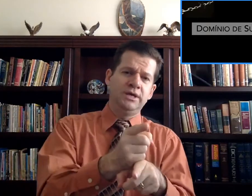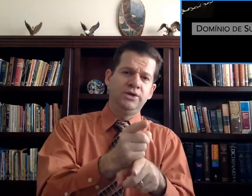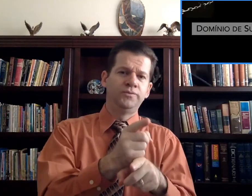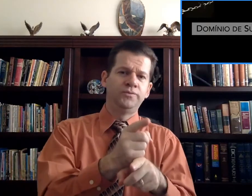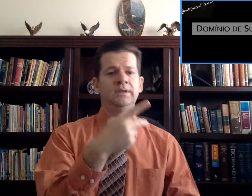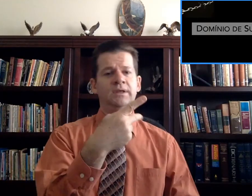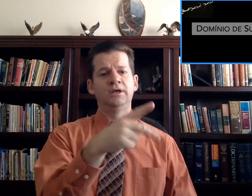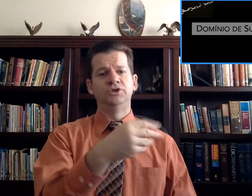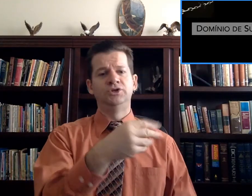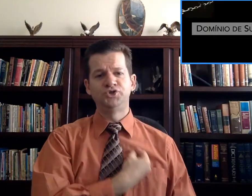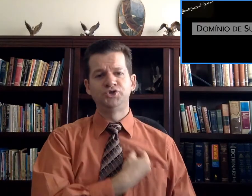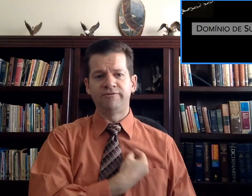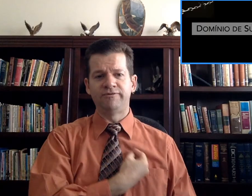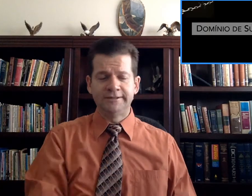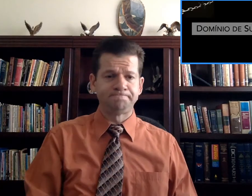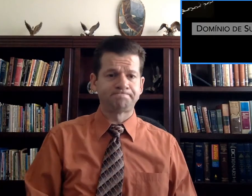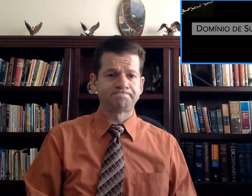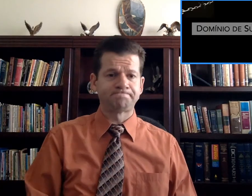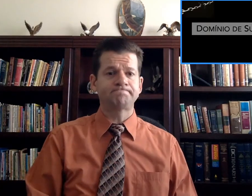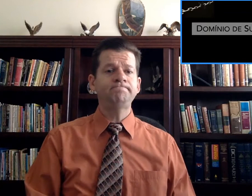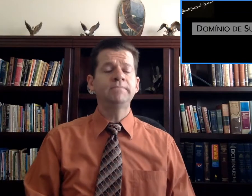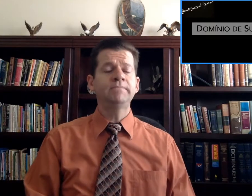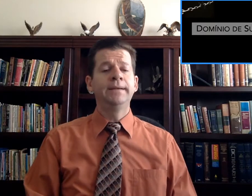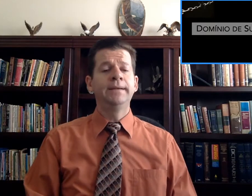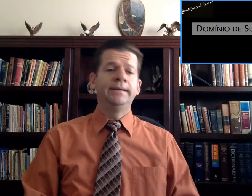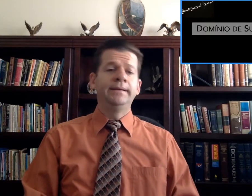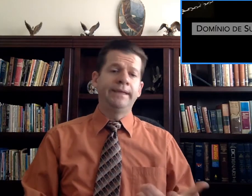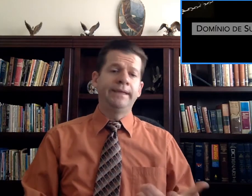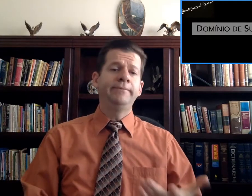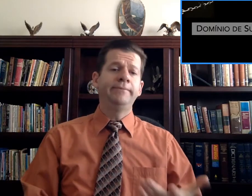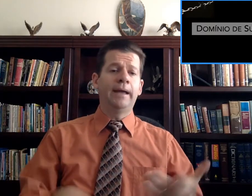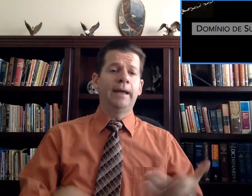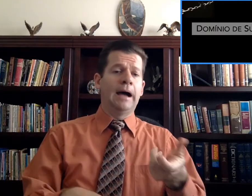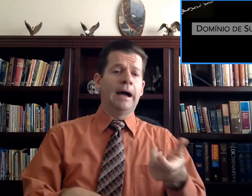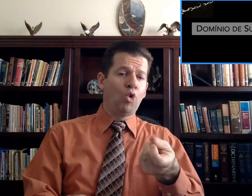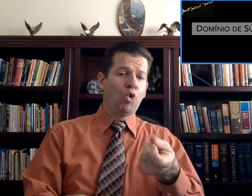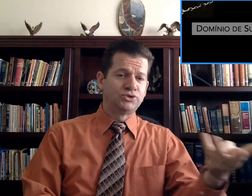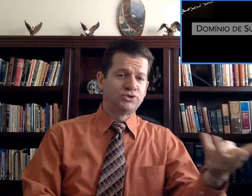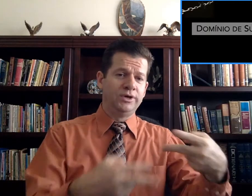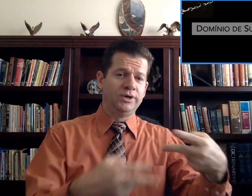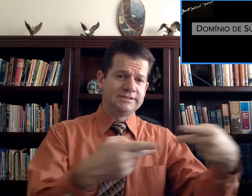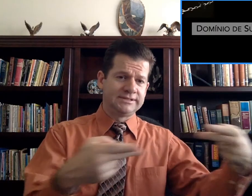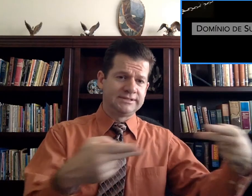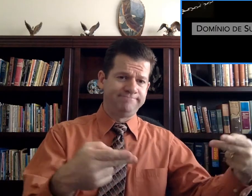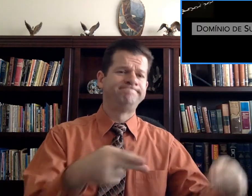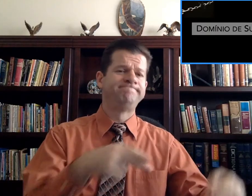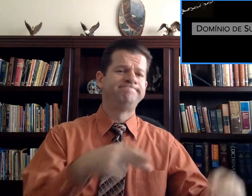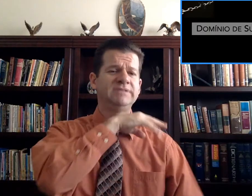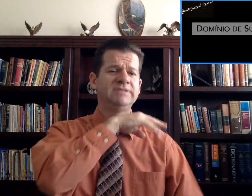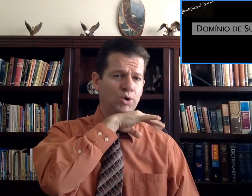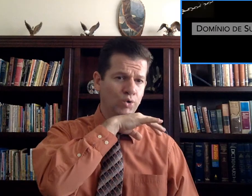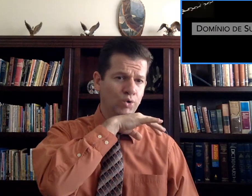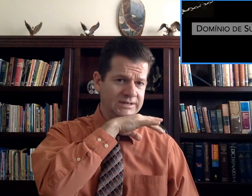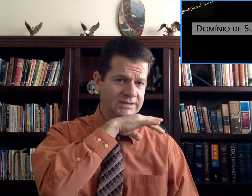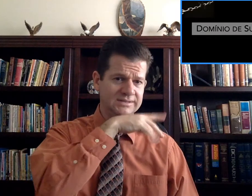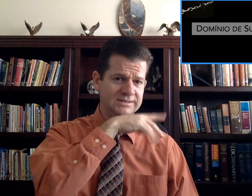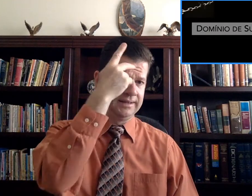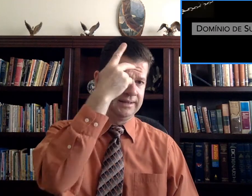Domínio de sua vida. Tem algumas coisas que são ruins